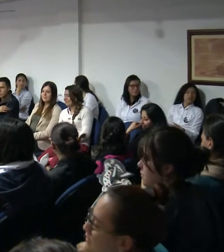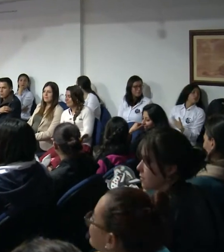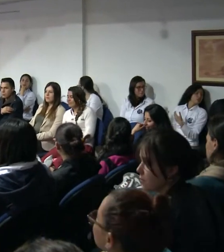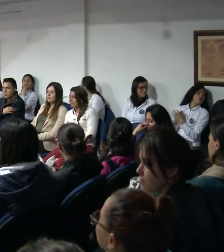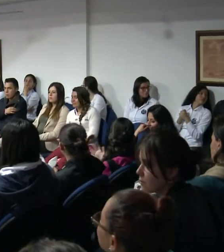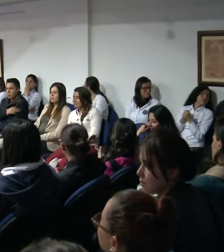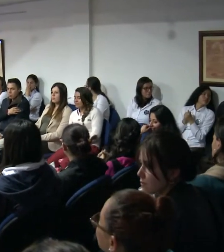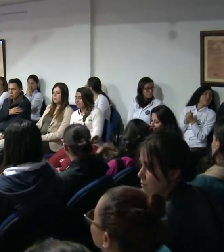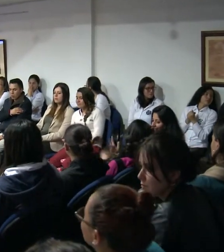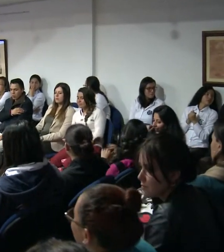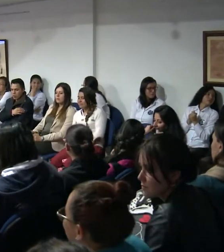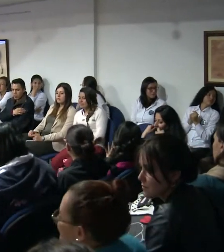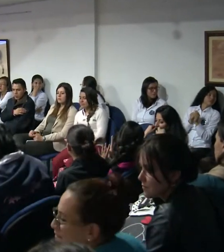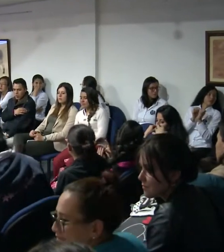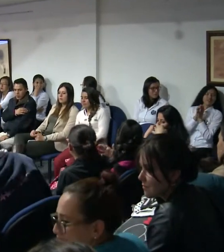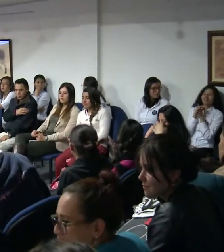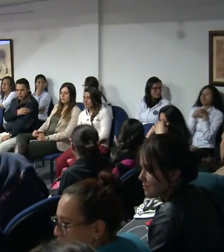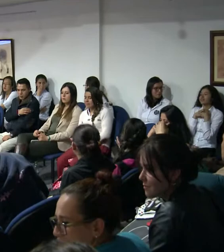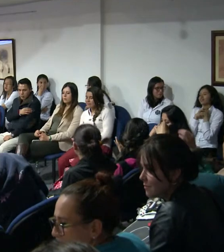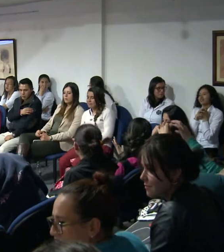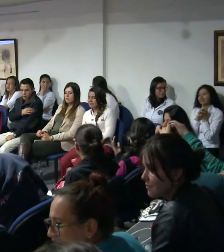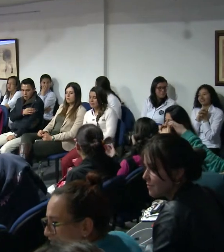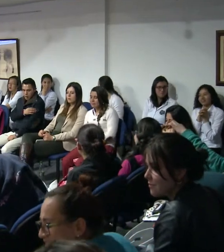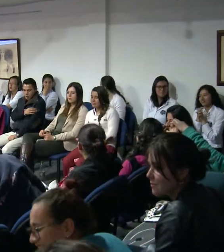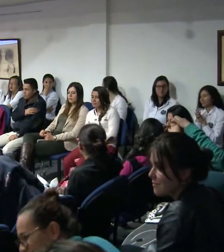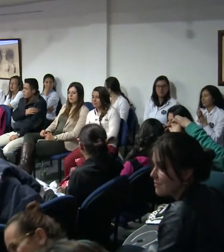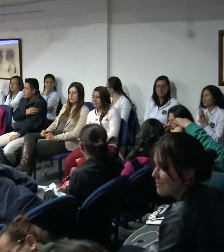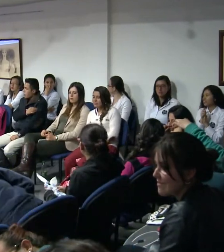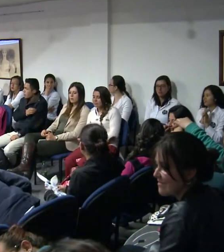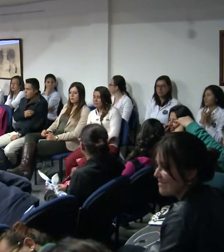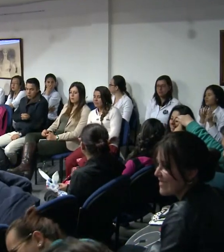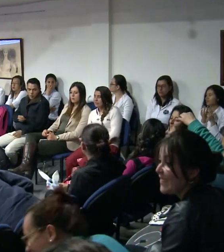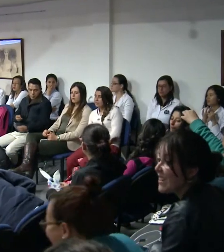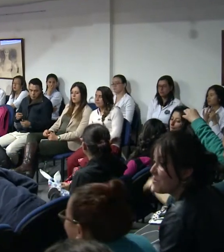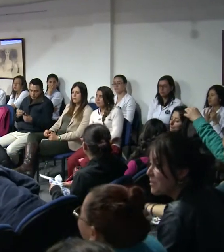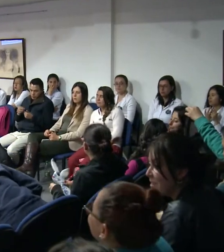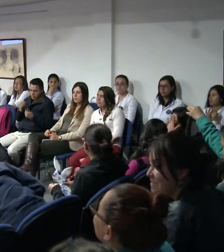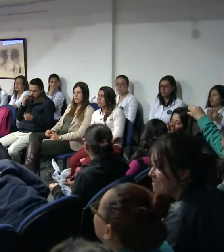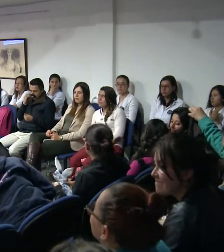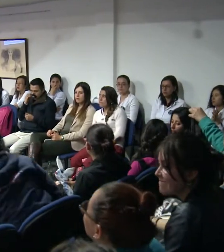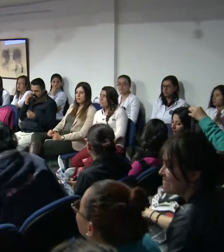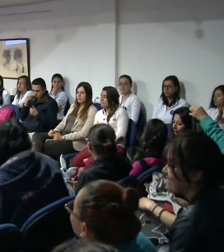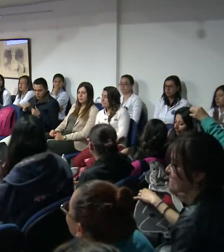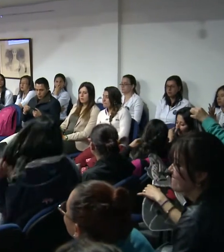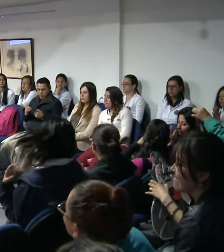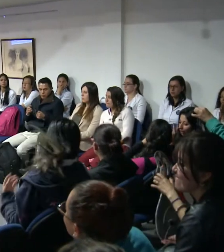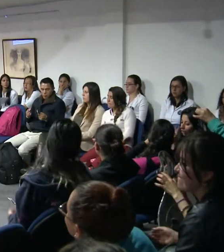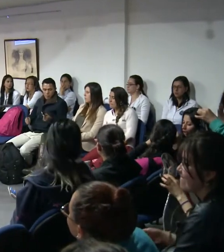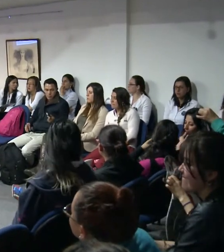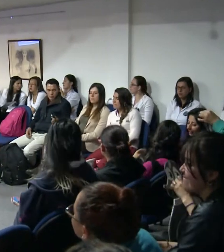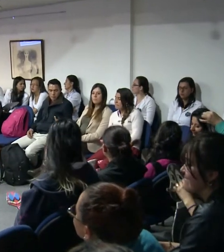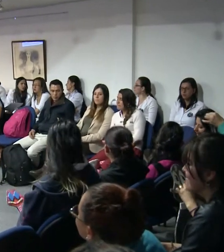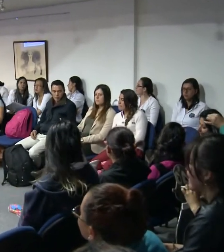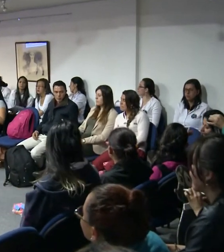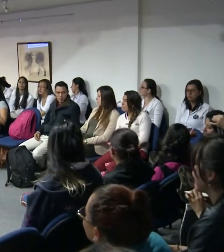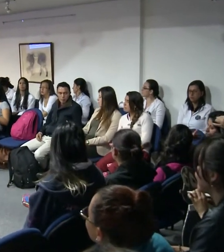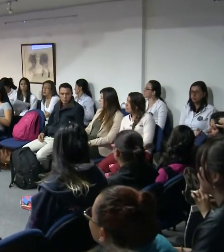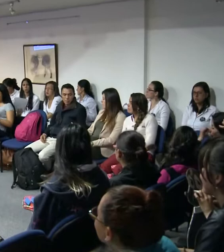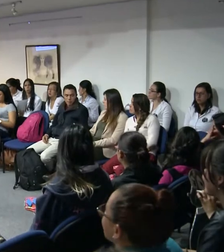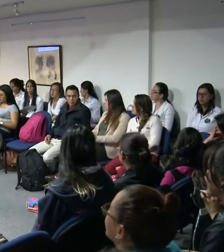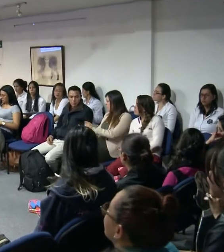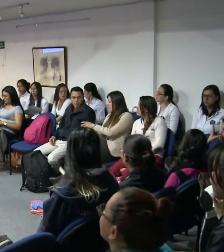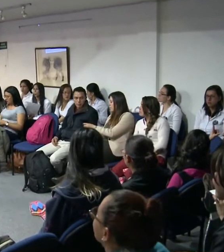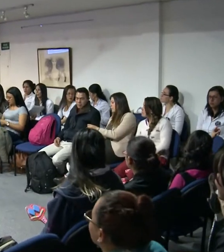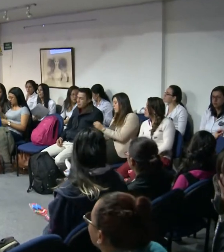Es que yo no hice la claridad en eso, en cuanto dije que creamos algunos de los cuentos, es que